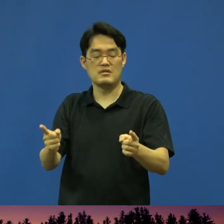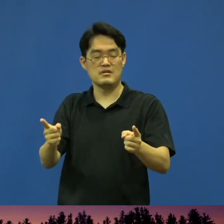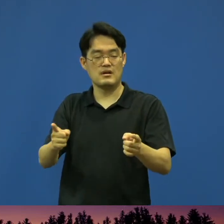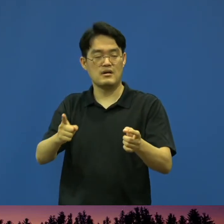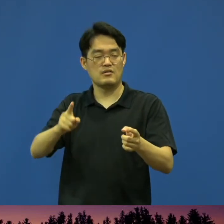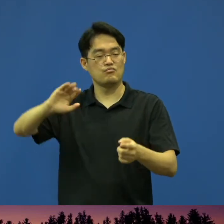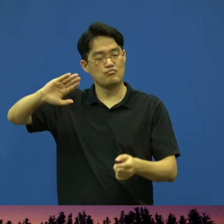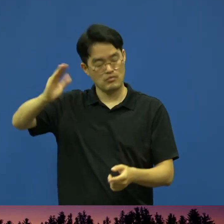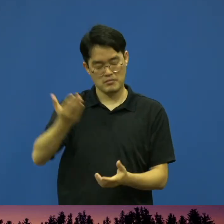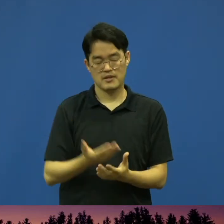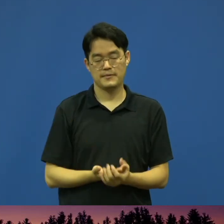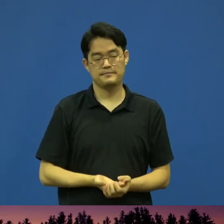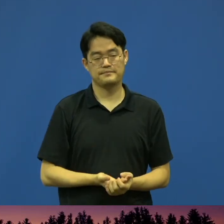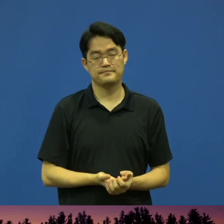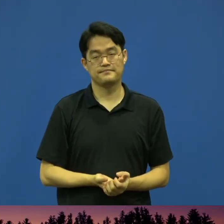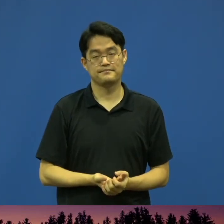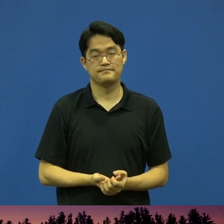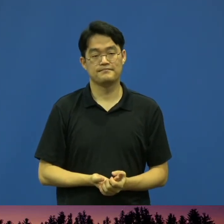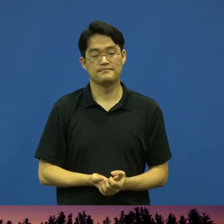것입니다.